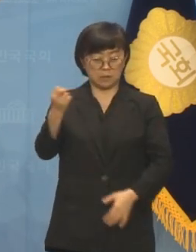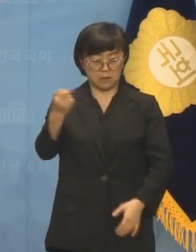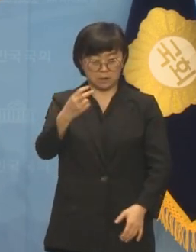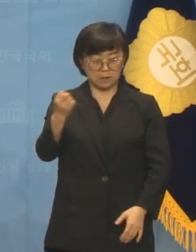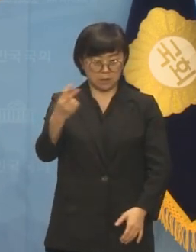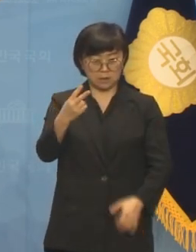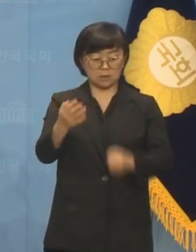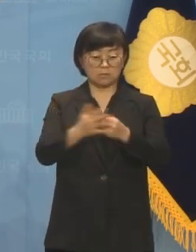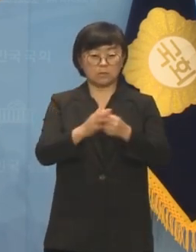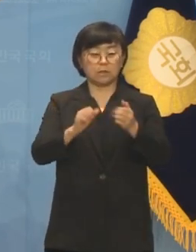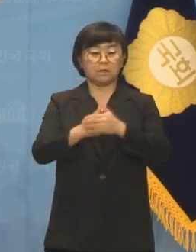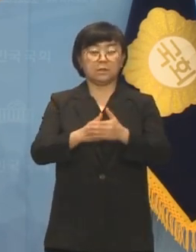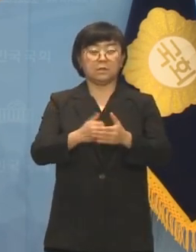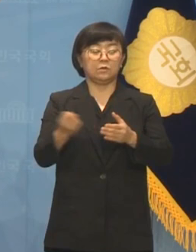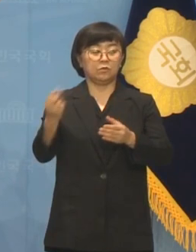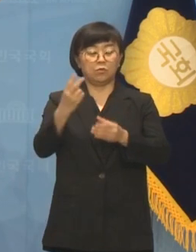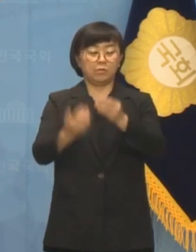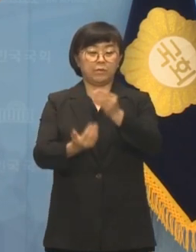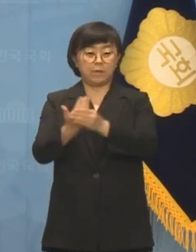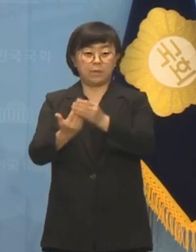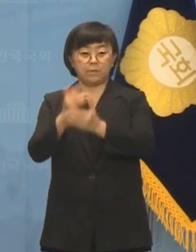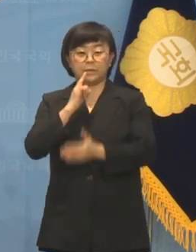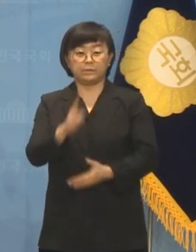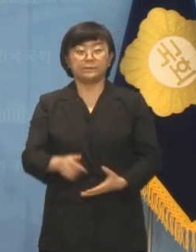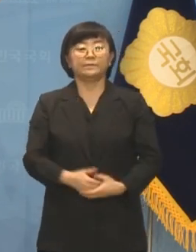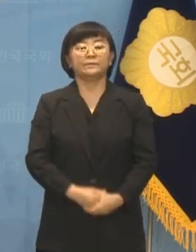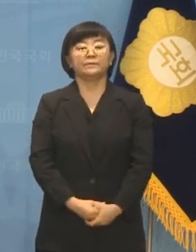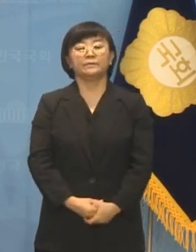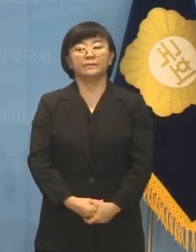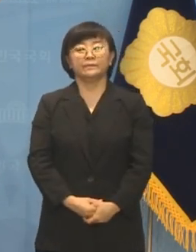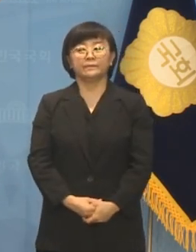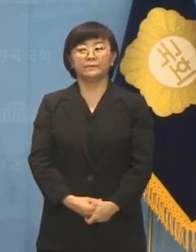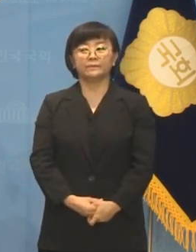삼탕, 우려먹겠다는 뜻으로 볼 수밖에 없습니다.